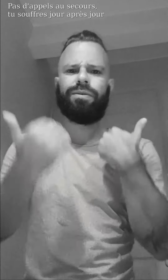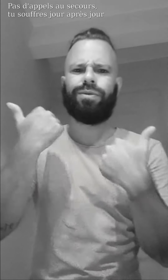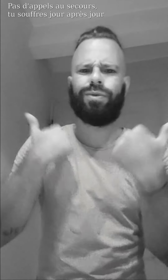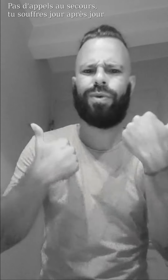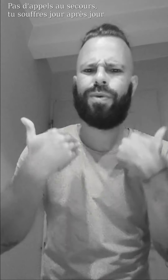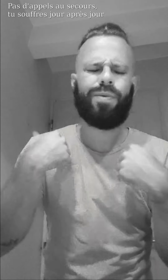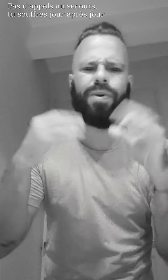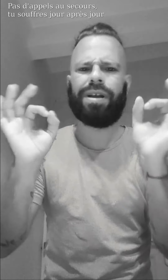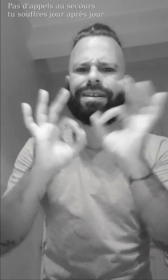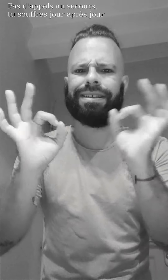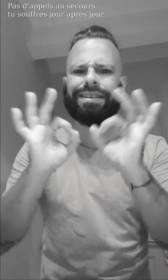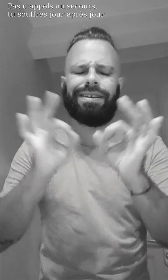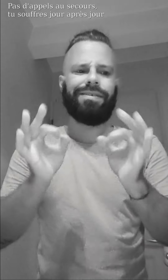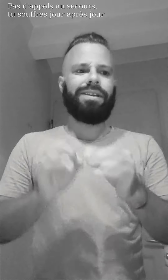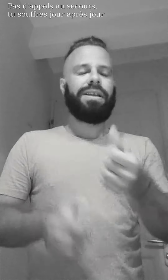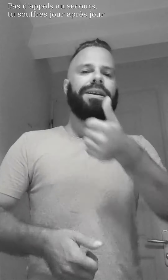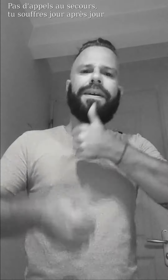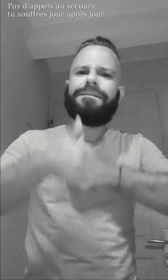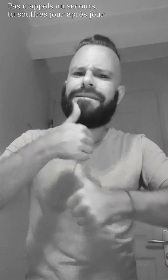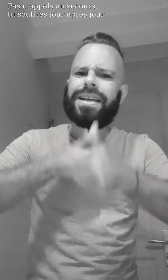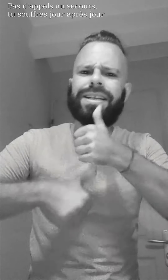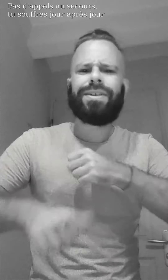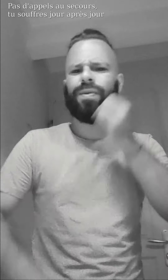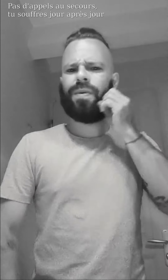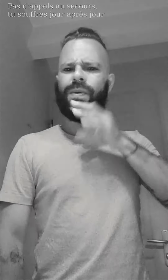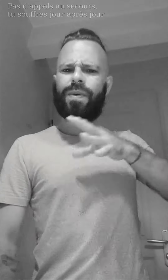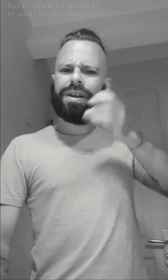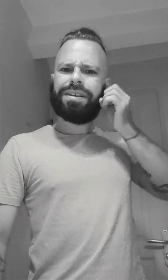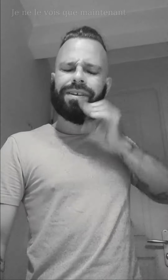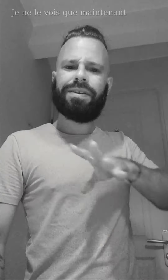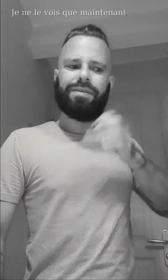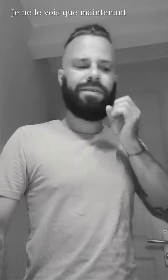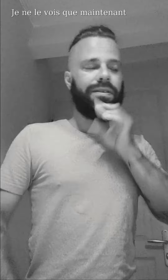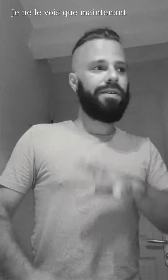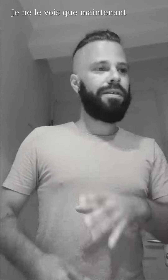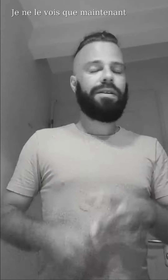au secours, tu souffres jour après jour. Je ne le vois que